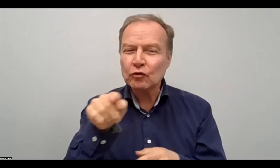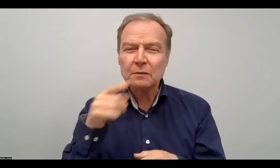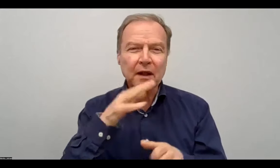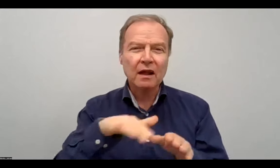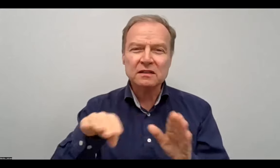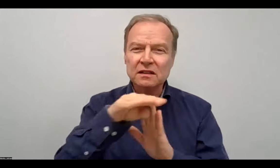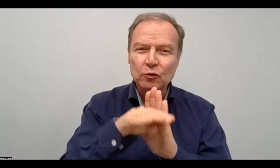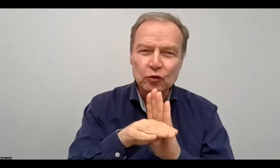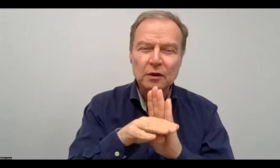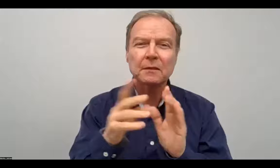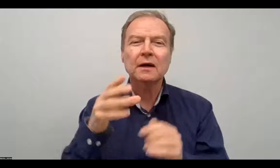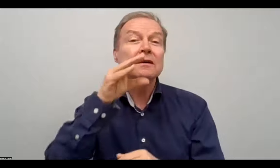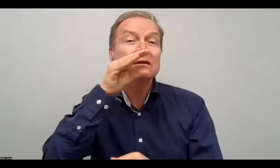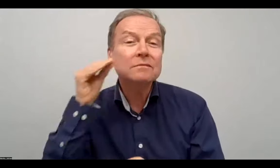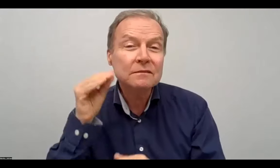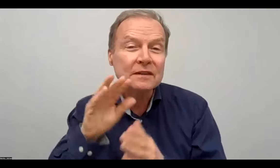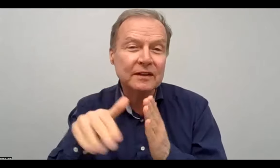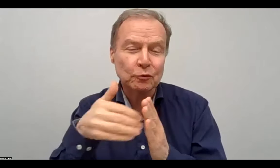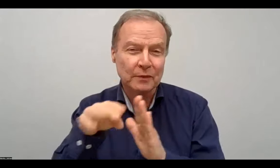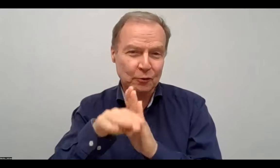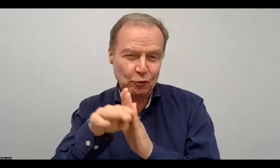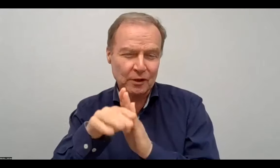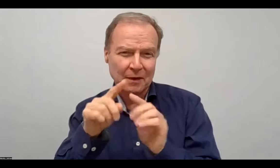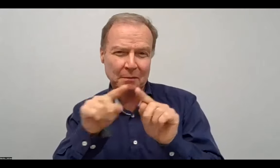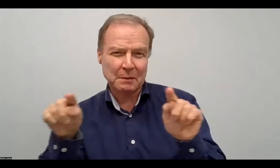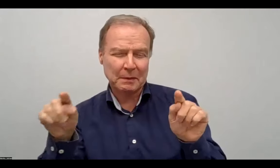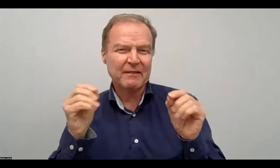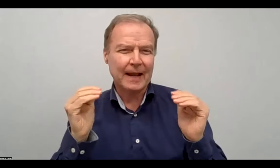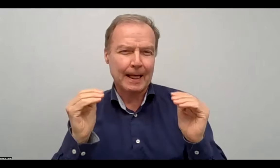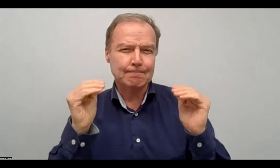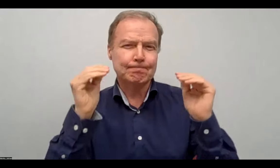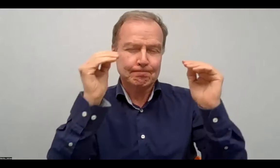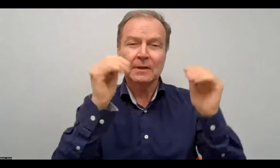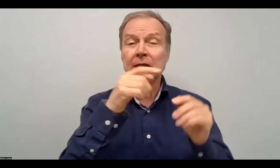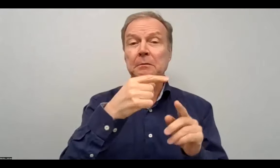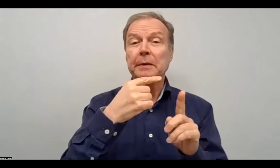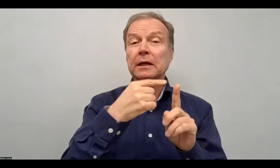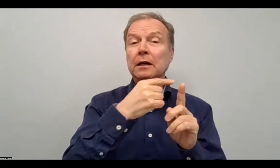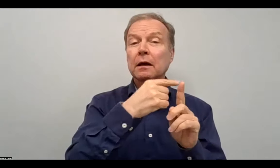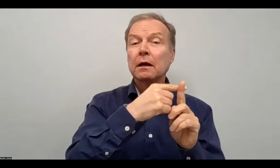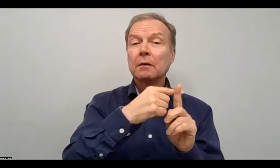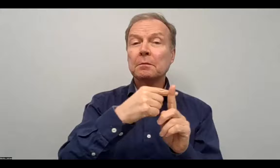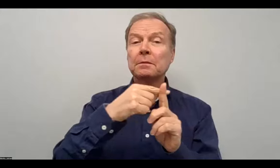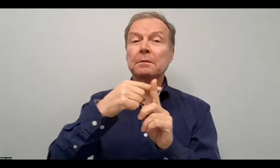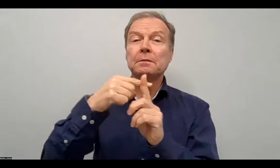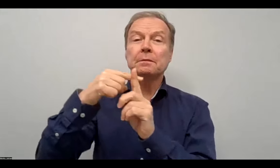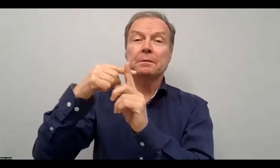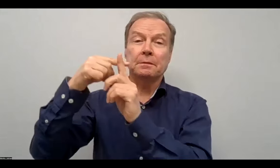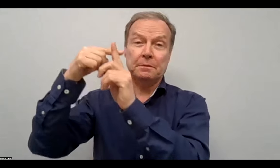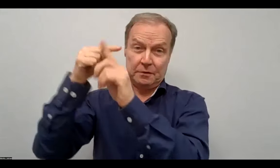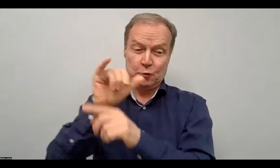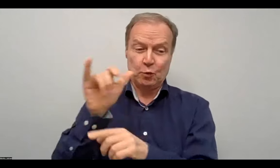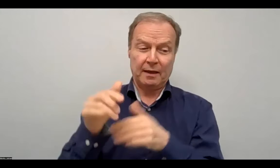meidän tyytyväisyyttä. Kehittämiskohteita löytyi lastenohjelmien, suomenruotsalaisen viittomakielen ohjelmien lisäämisen